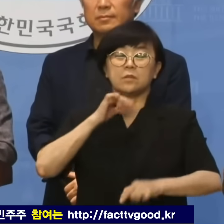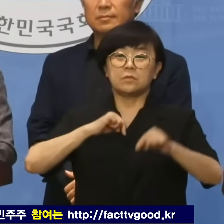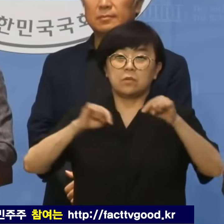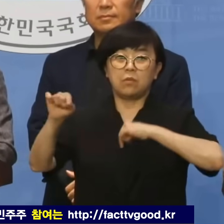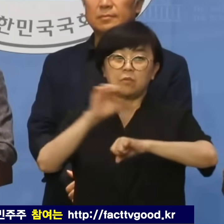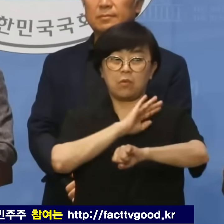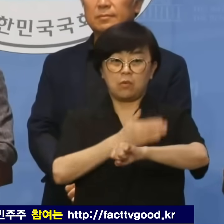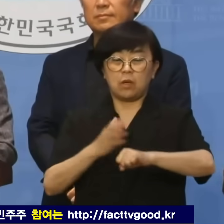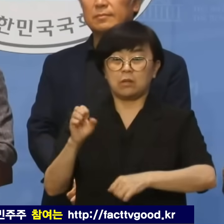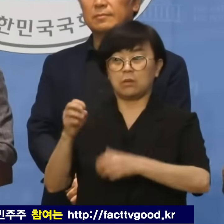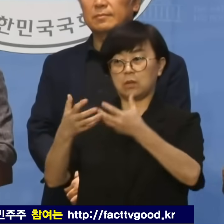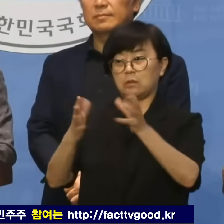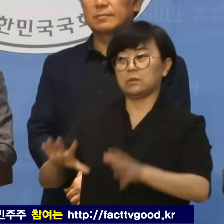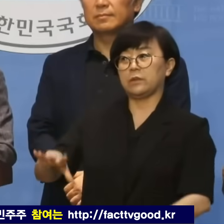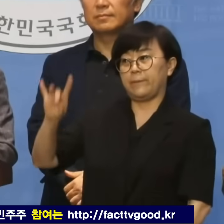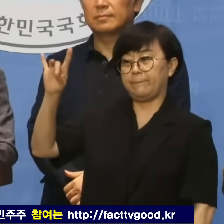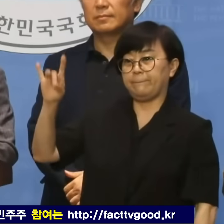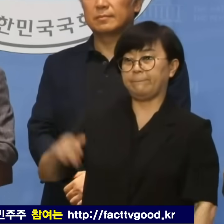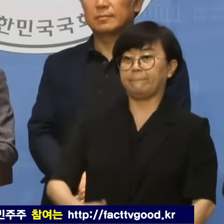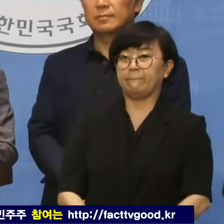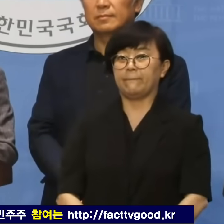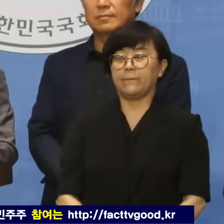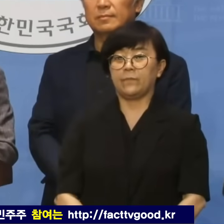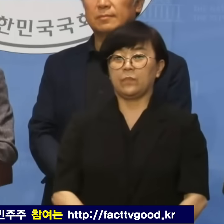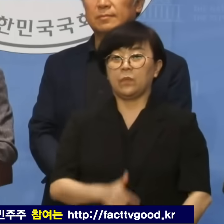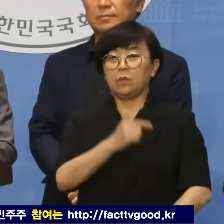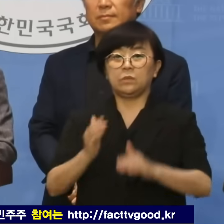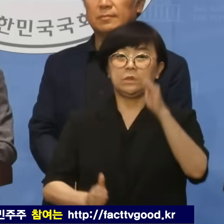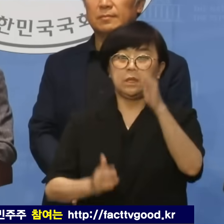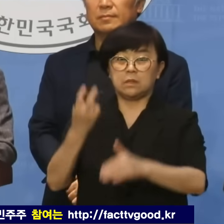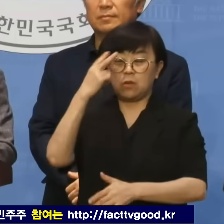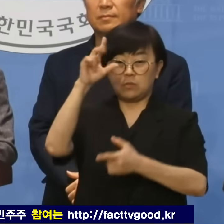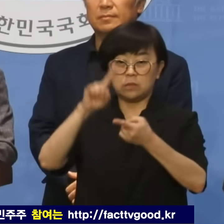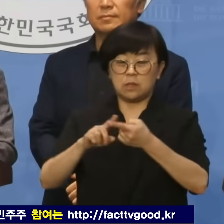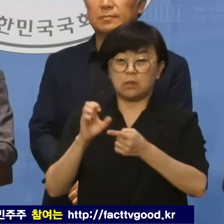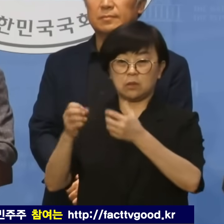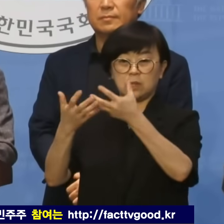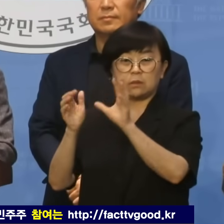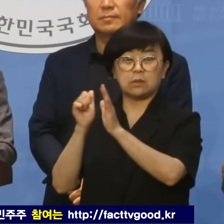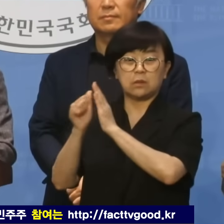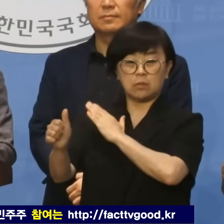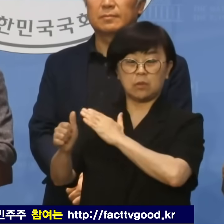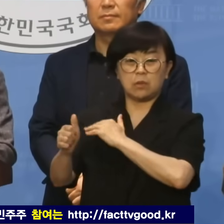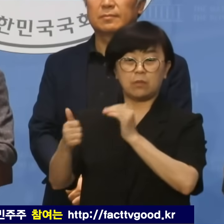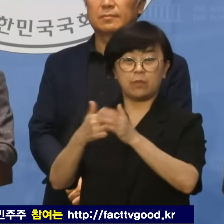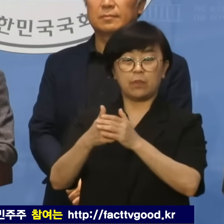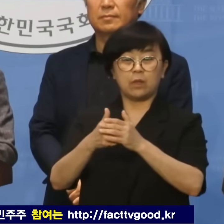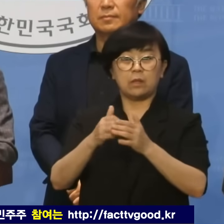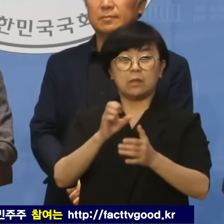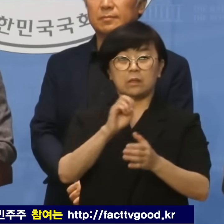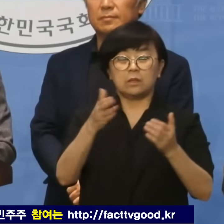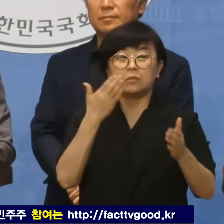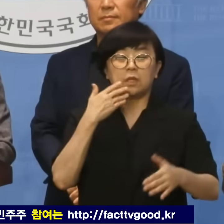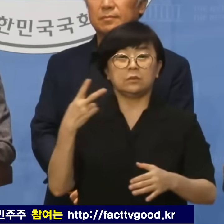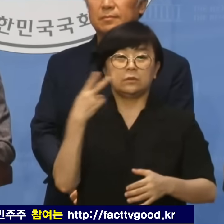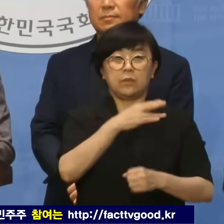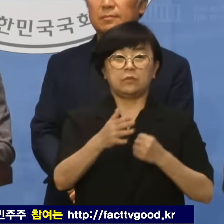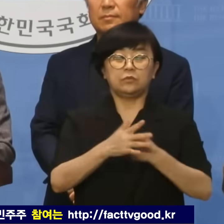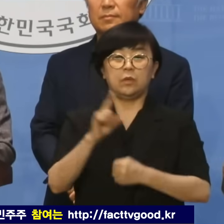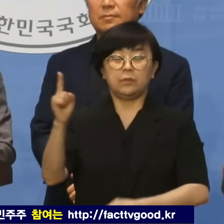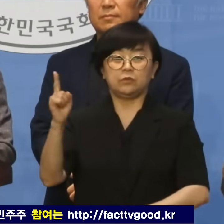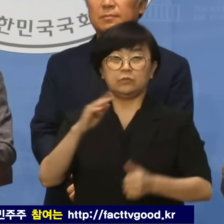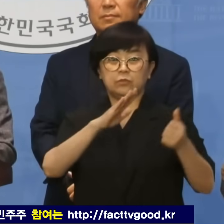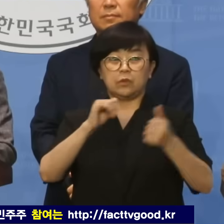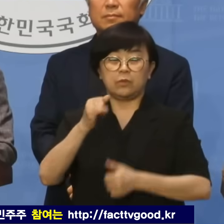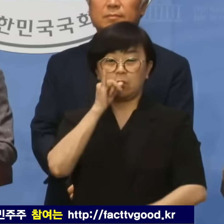정권과 여당은 처음입니다. 무도한 검찰은 여당 대표가 단식 중에도 두 번씩이나 소환